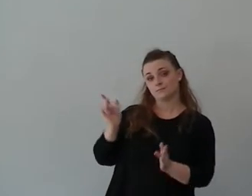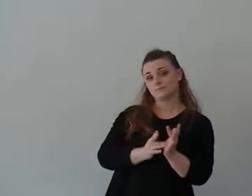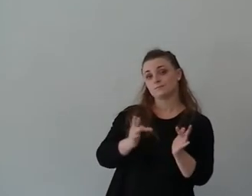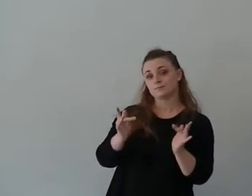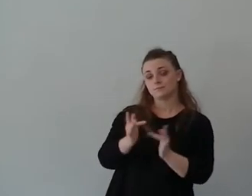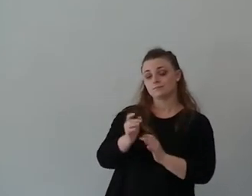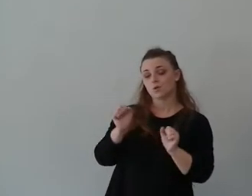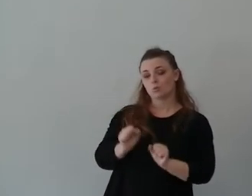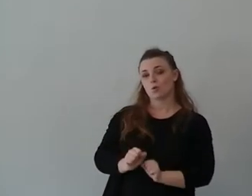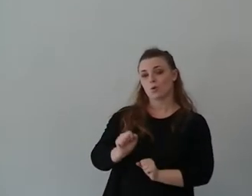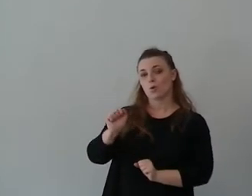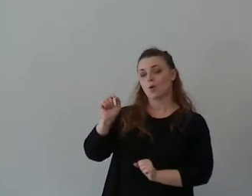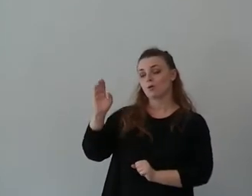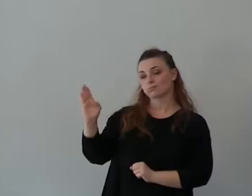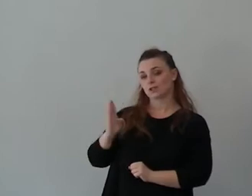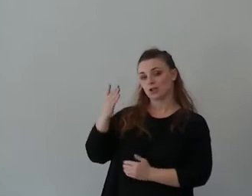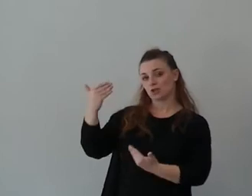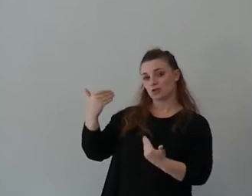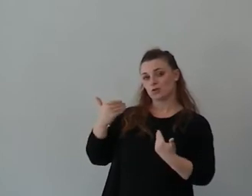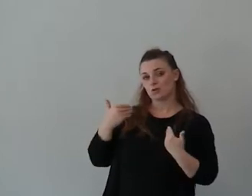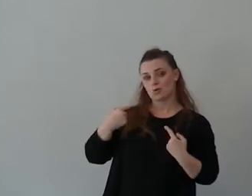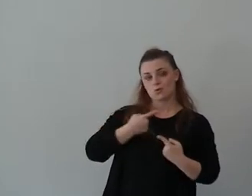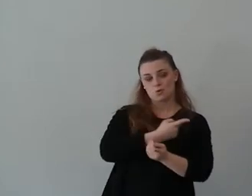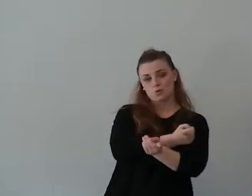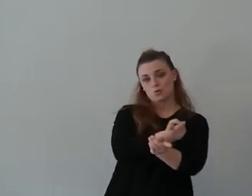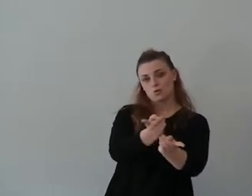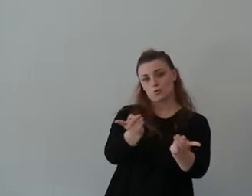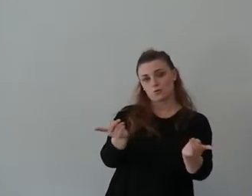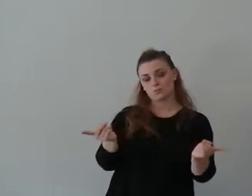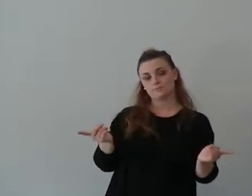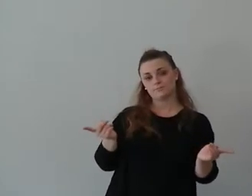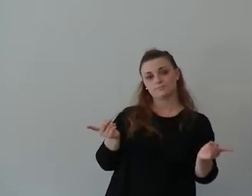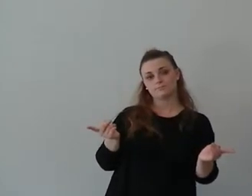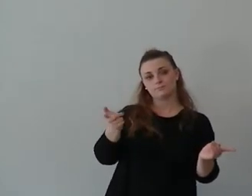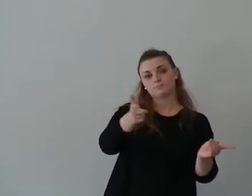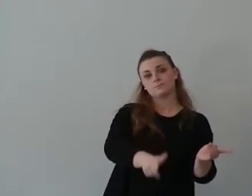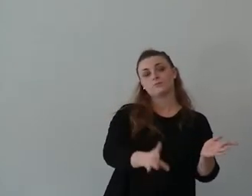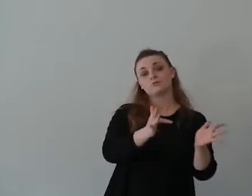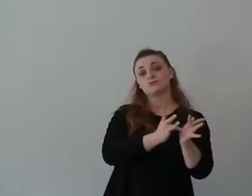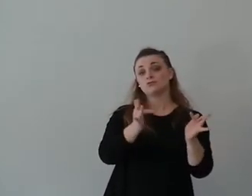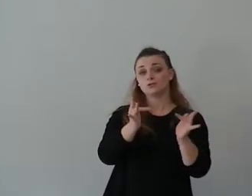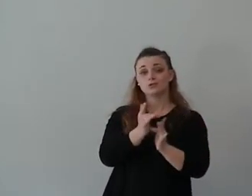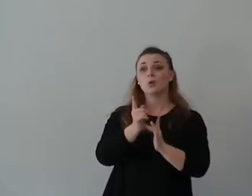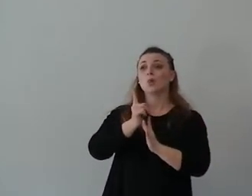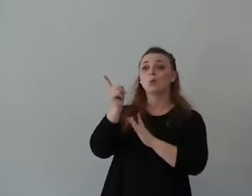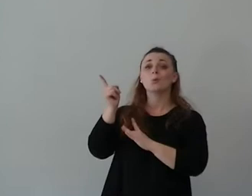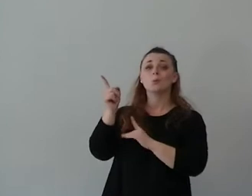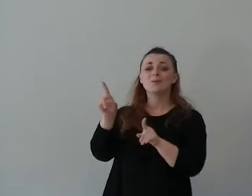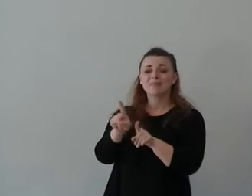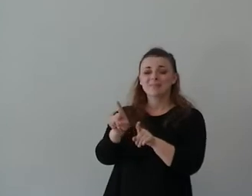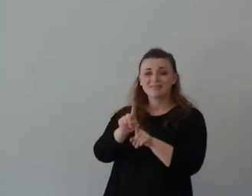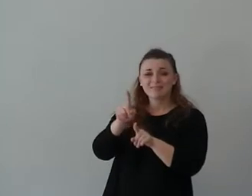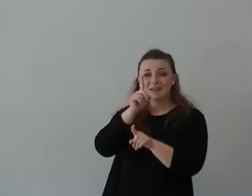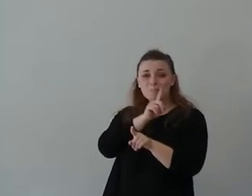il perdono. Jesus is our eraser. Gesù è la nostra gomma. He's so much